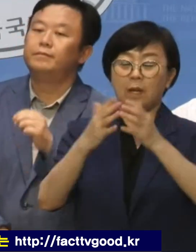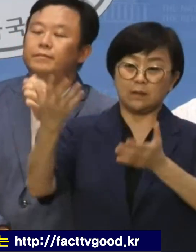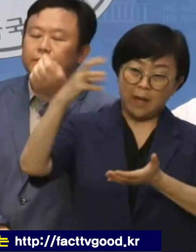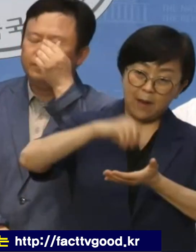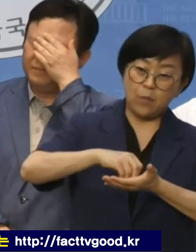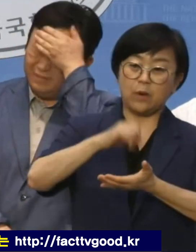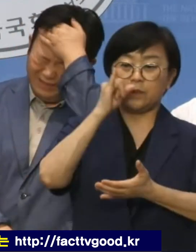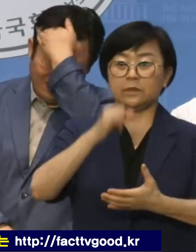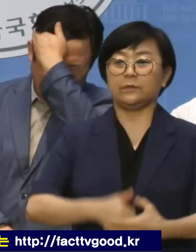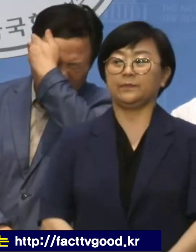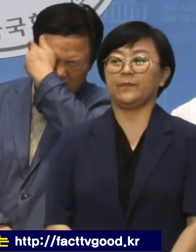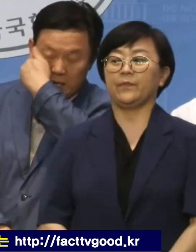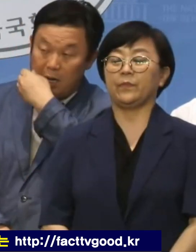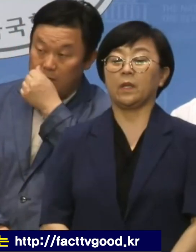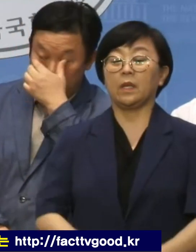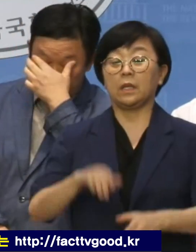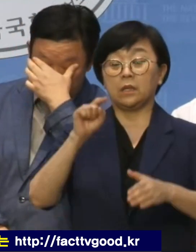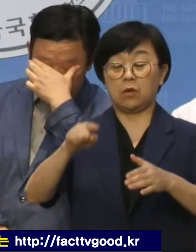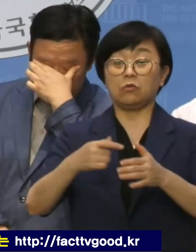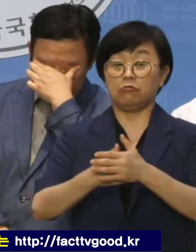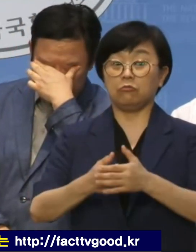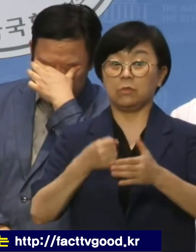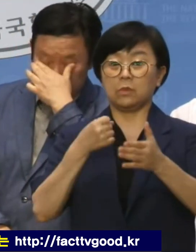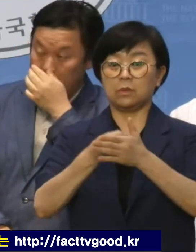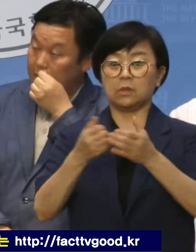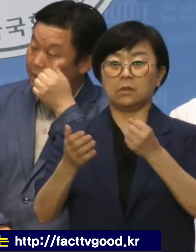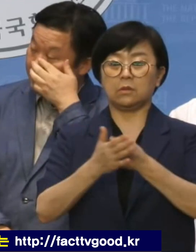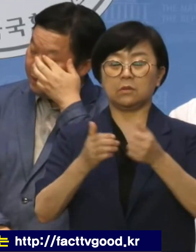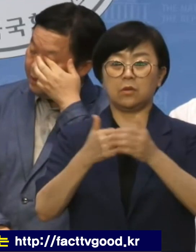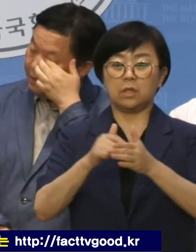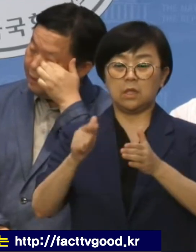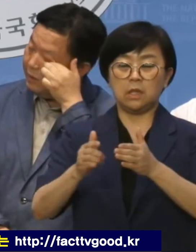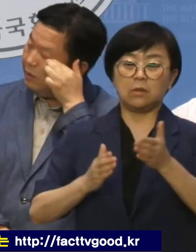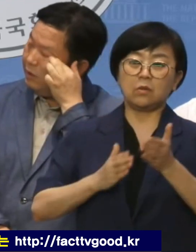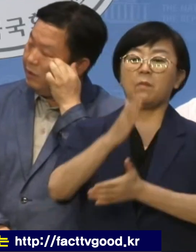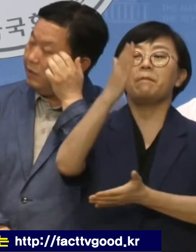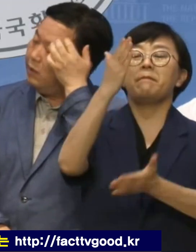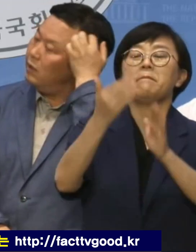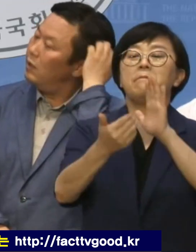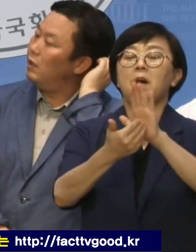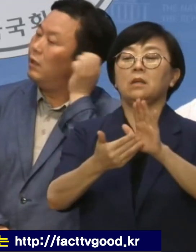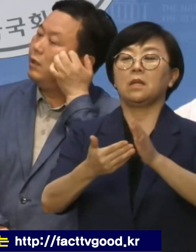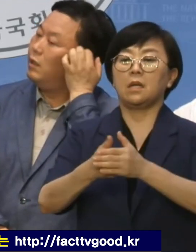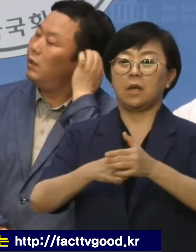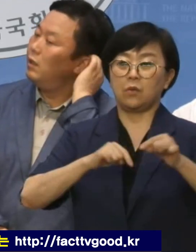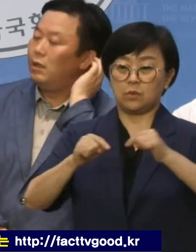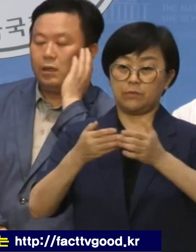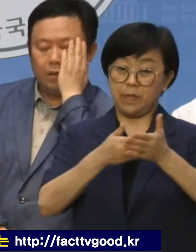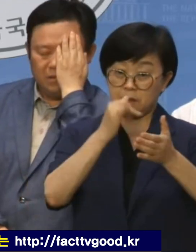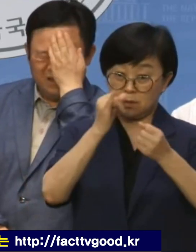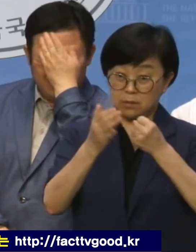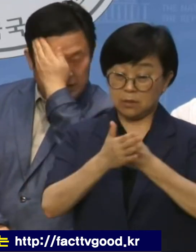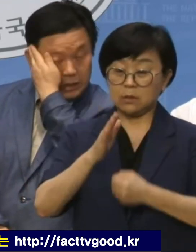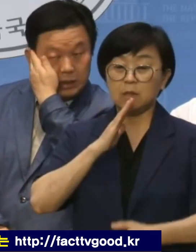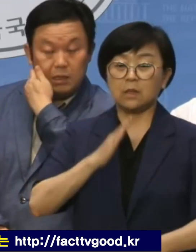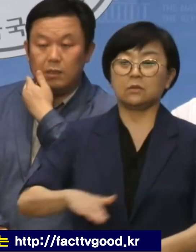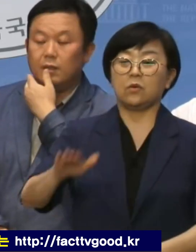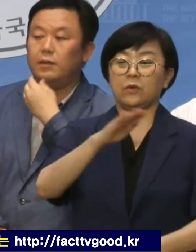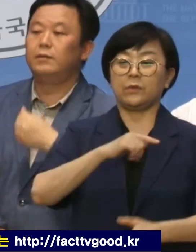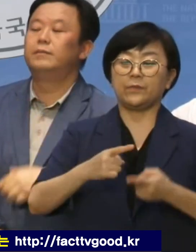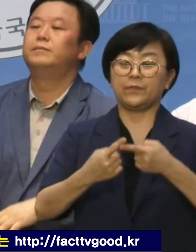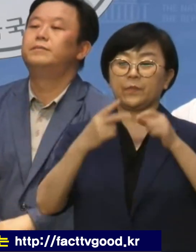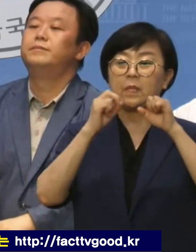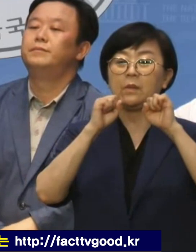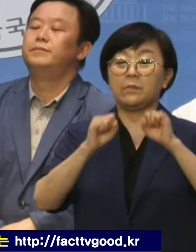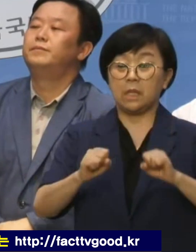포함해서. 그런 노선들로 인해서 저희는 그 가밀지구 관통만은 막아달라고 그렇게 지속 요청을 했었고요. 이 부분은 저희 가밀지구의